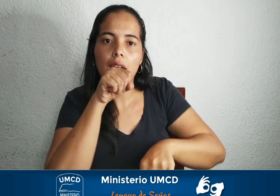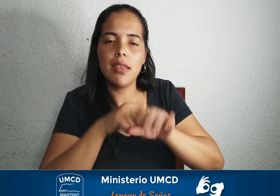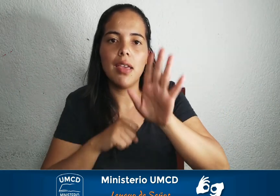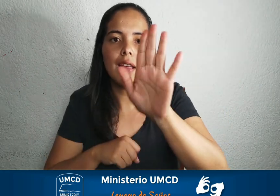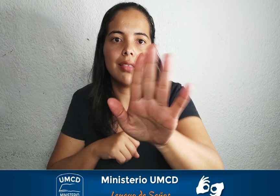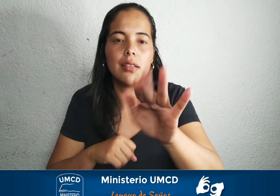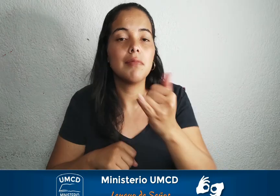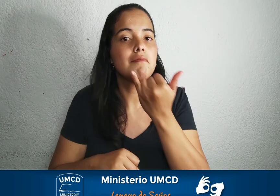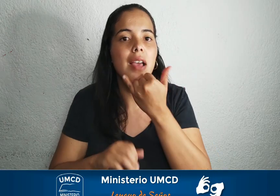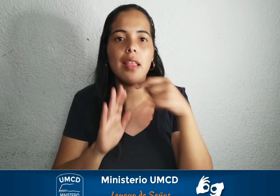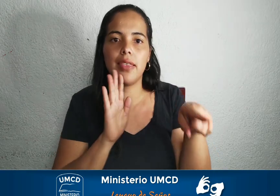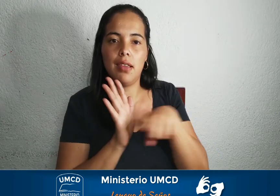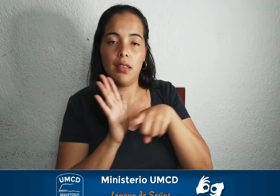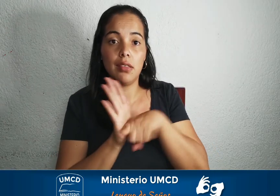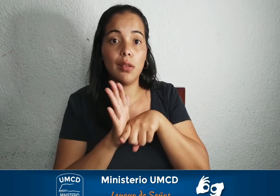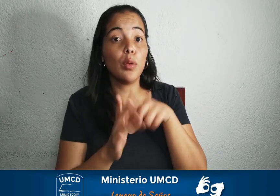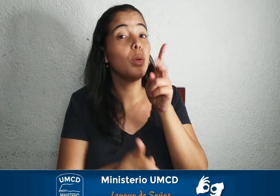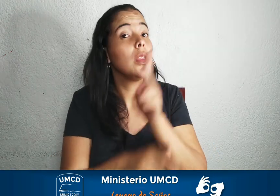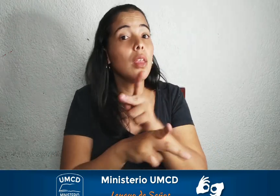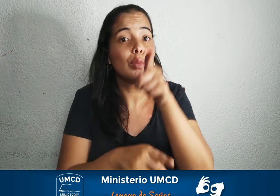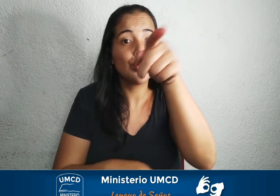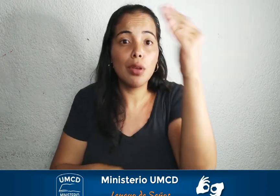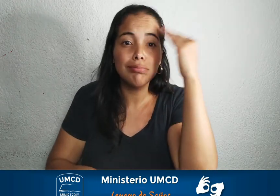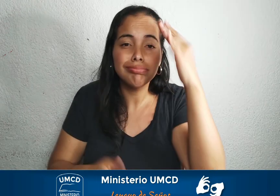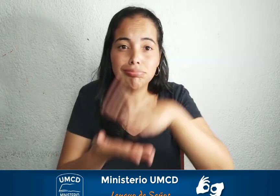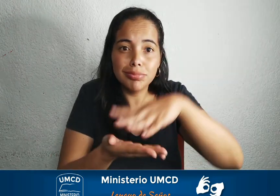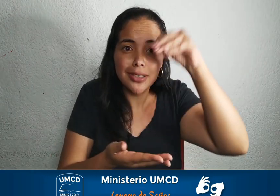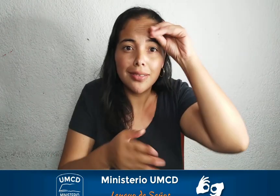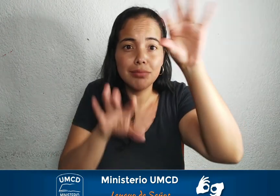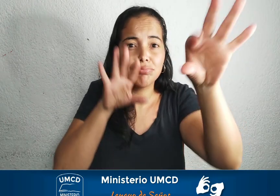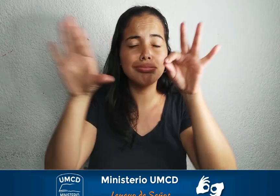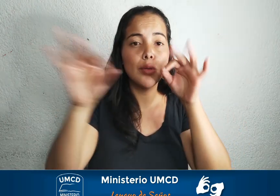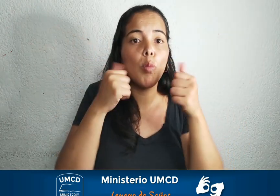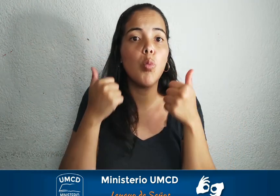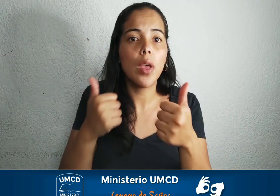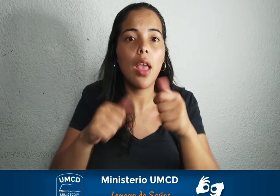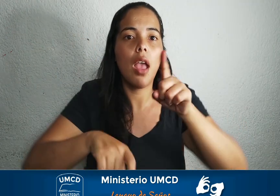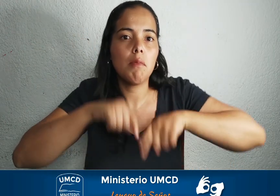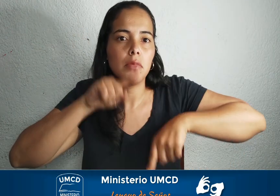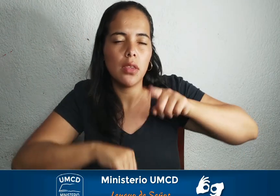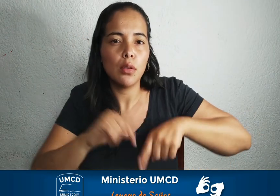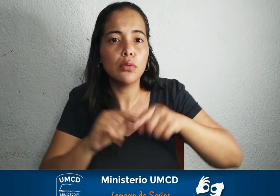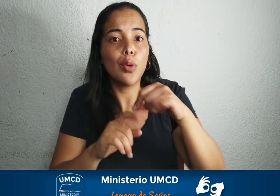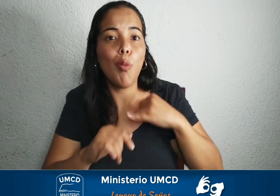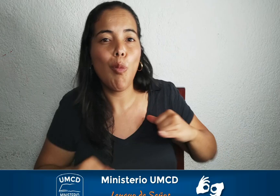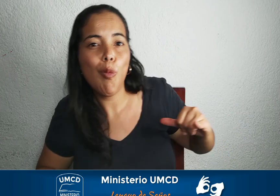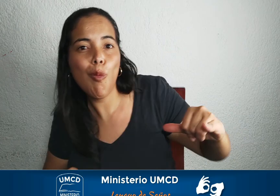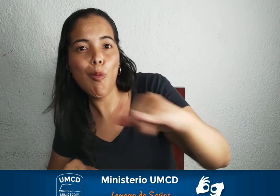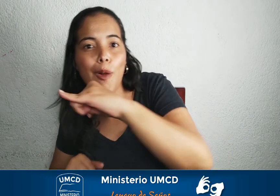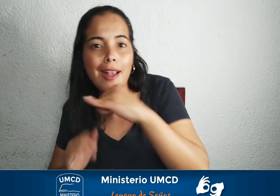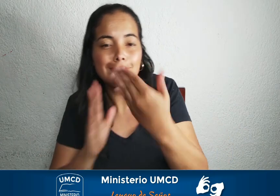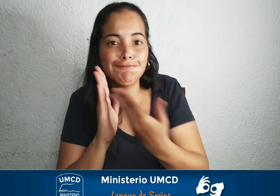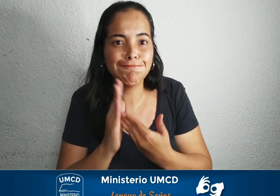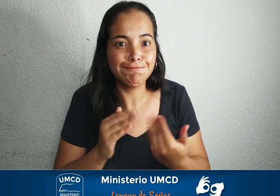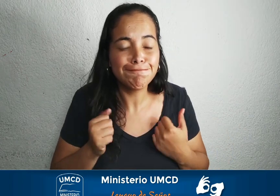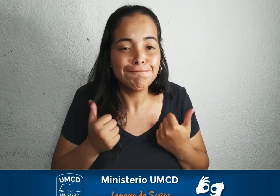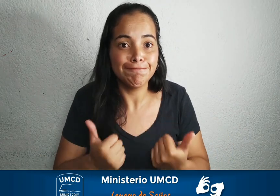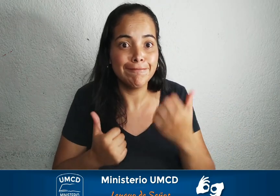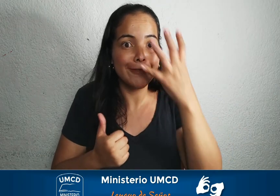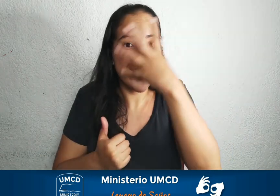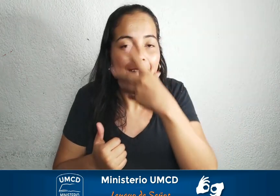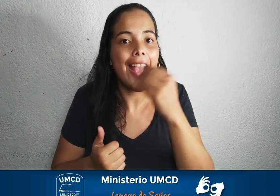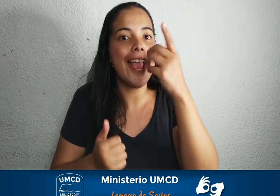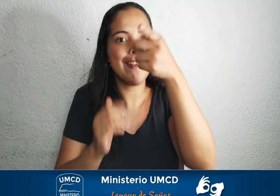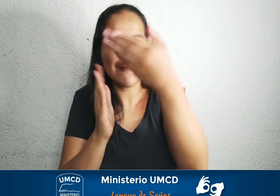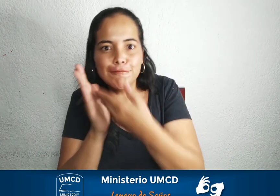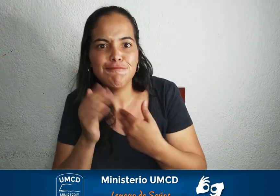permitiendo que esa mala influencia llegue a nuestra vida y afecte nuestro juicio y nuestro comportamiento.